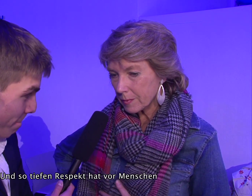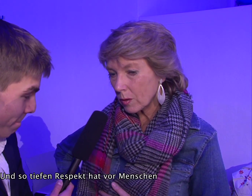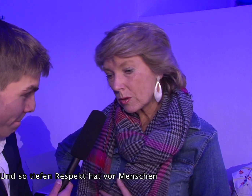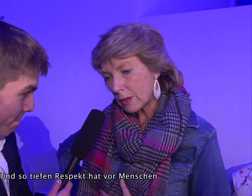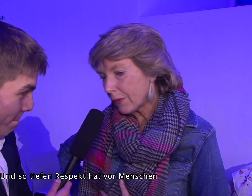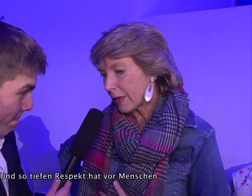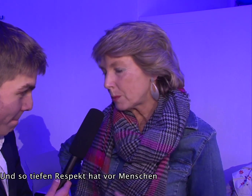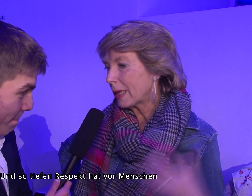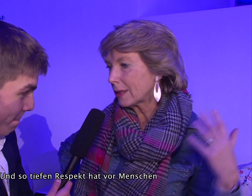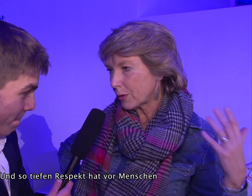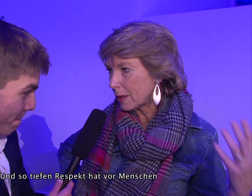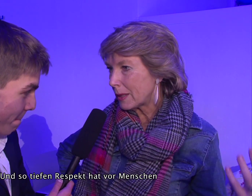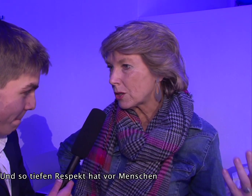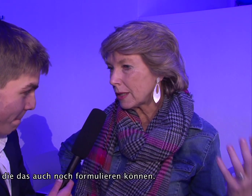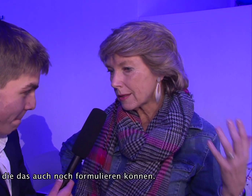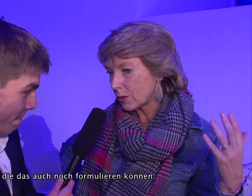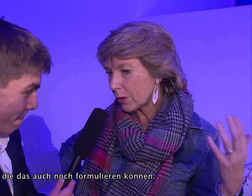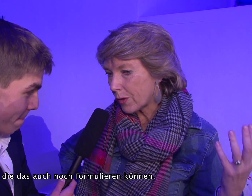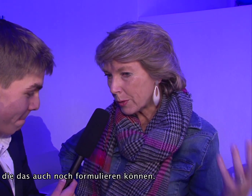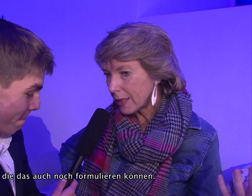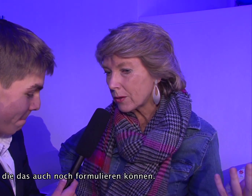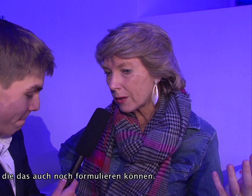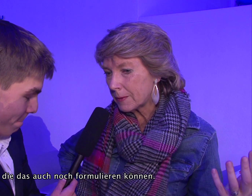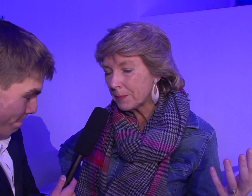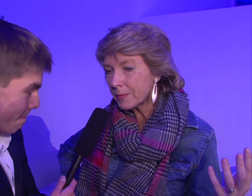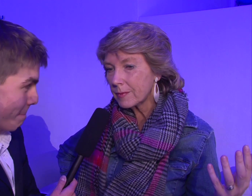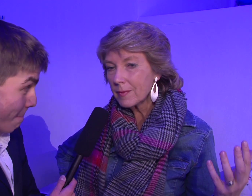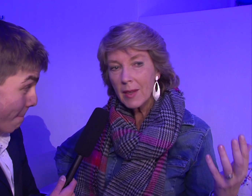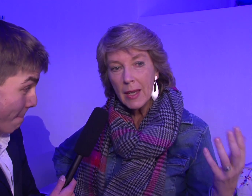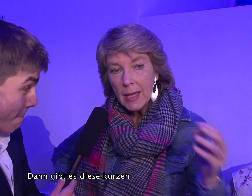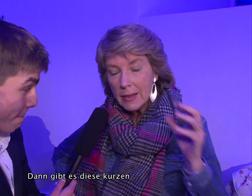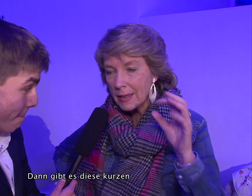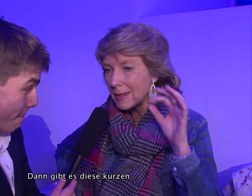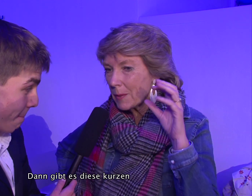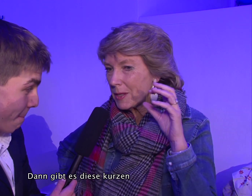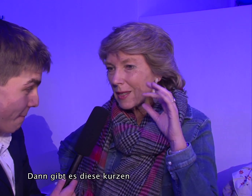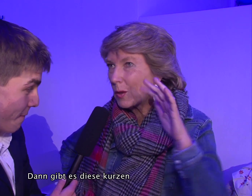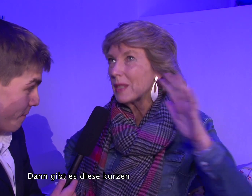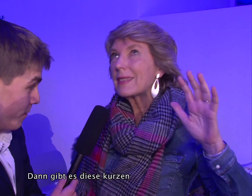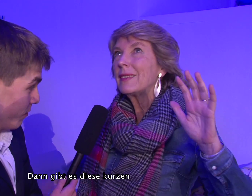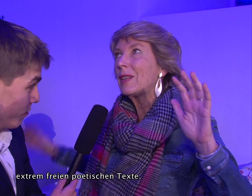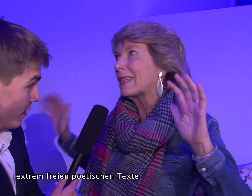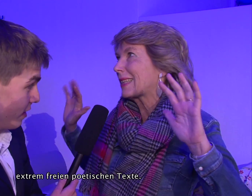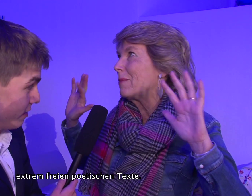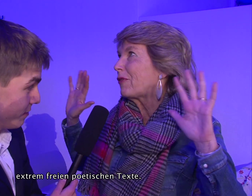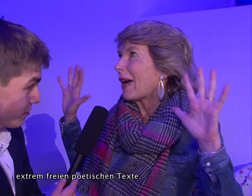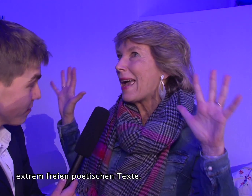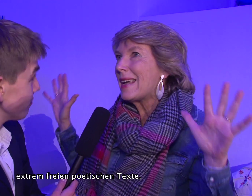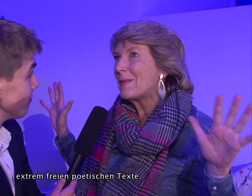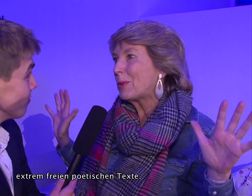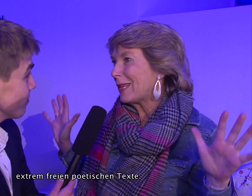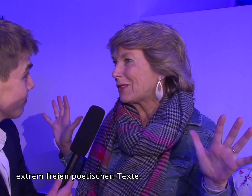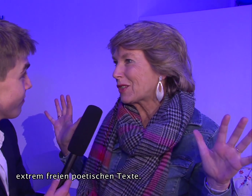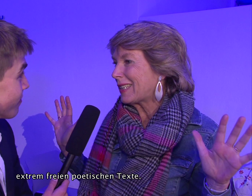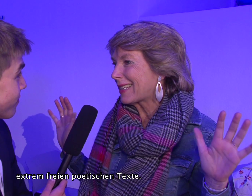und so tiefen Respekt hat vor den Menschen, die das auch noch formulieren können. Dann gibt es diese kurzen, extrem